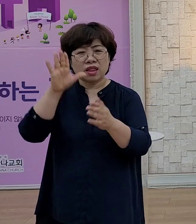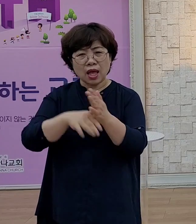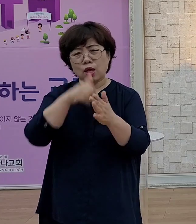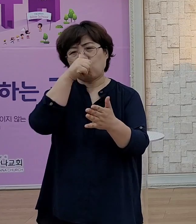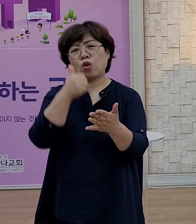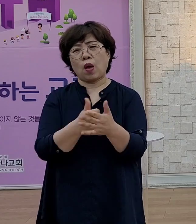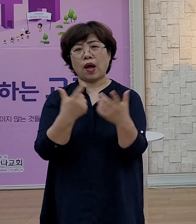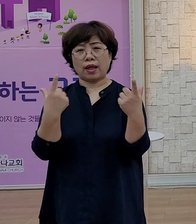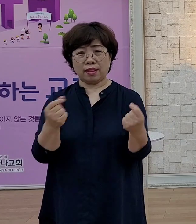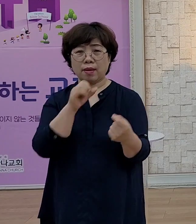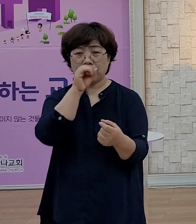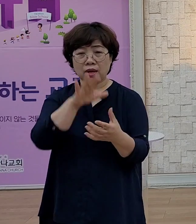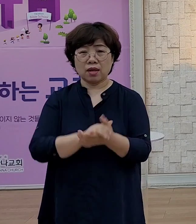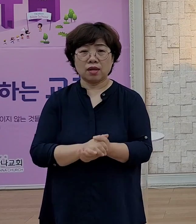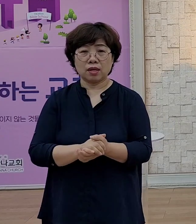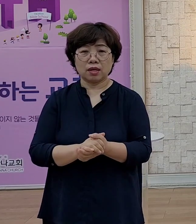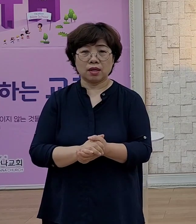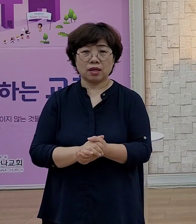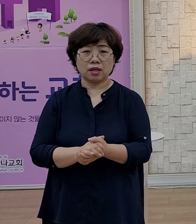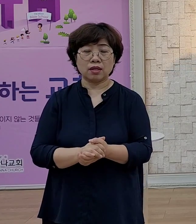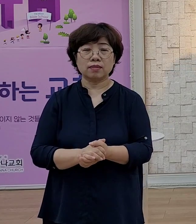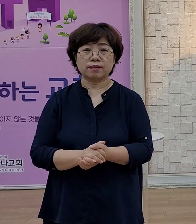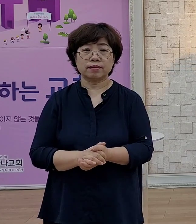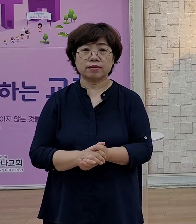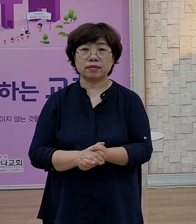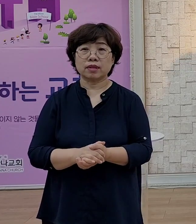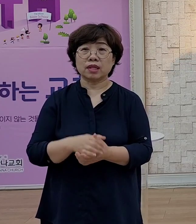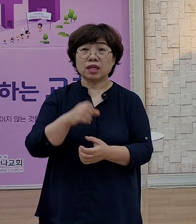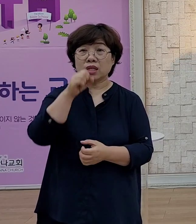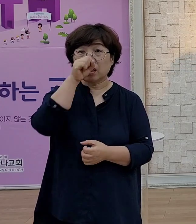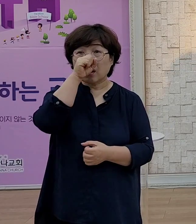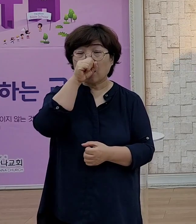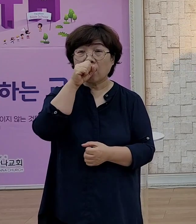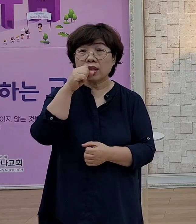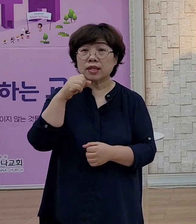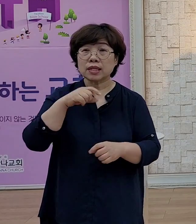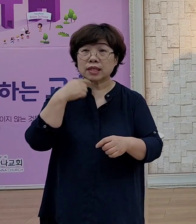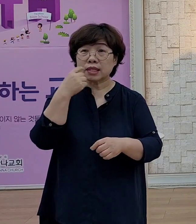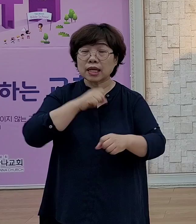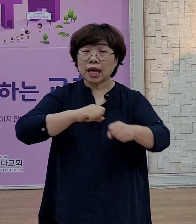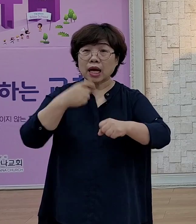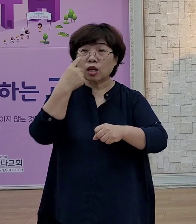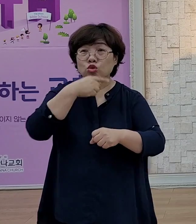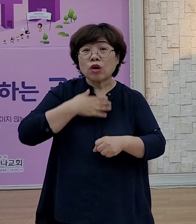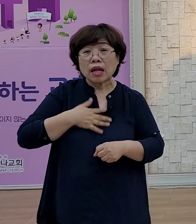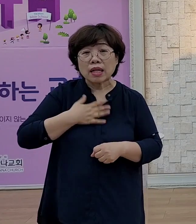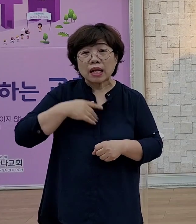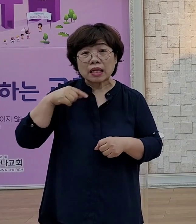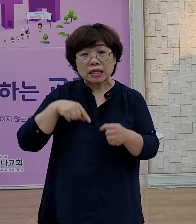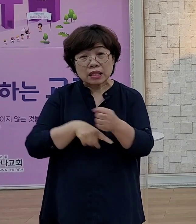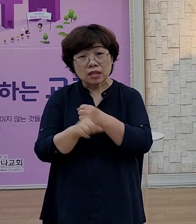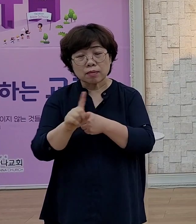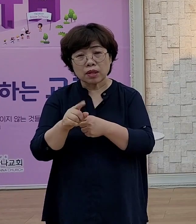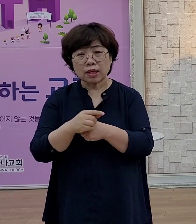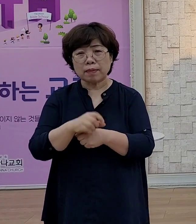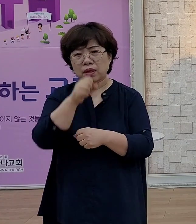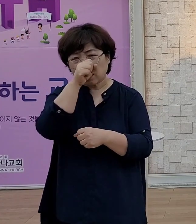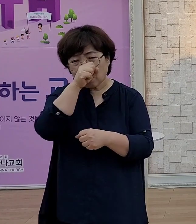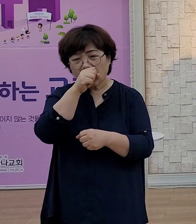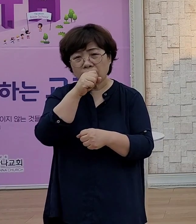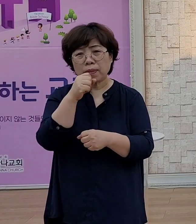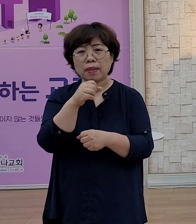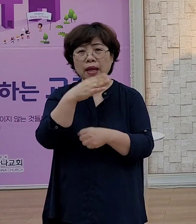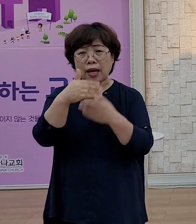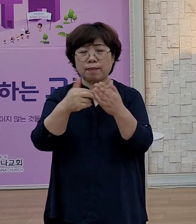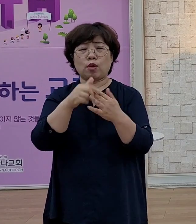말이에요? 선을 행할 줄 알고도 이 말은 참 진리가 무엇이며 선이 무엇이며 하나님이 원하시는 게